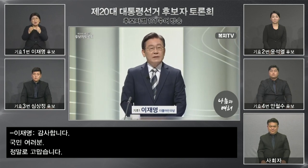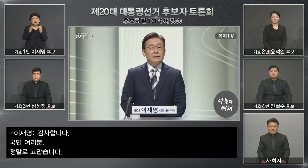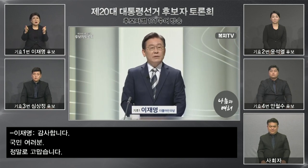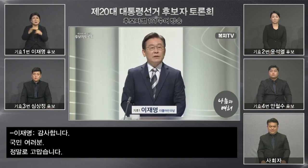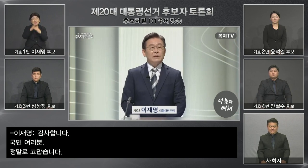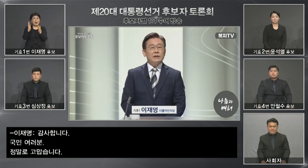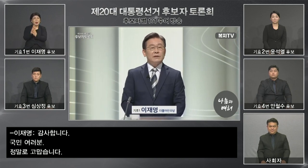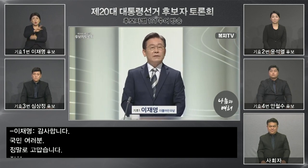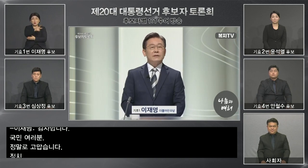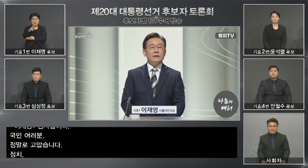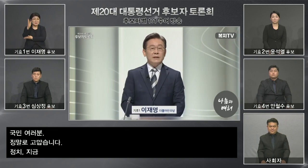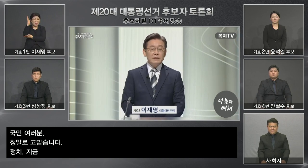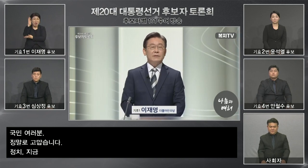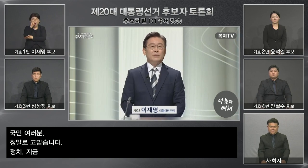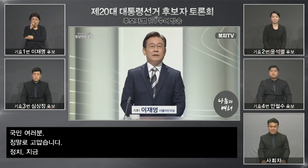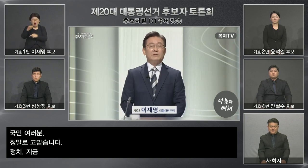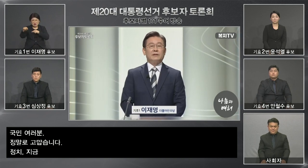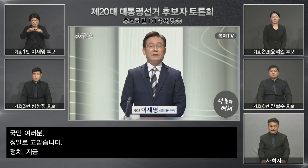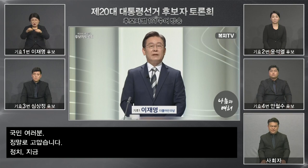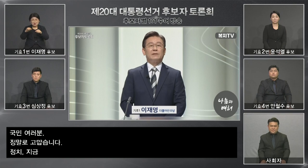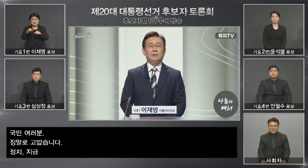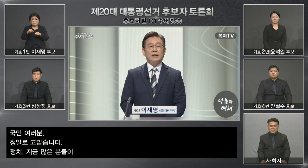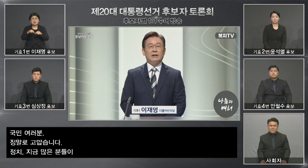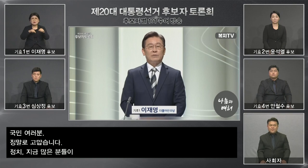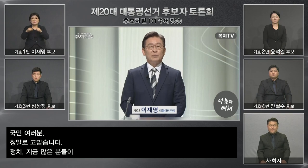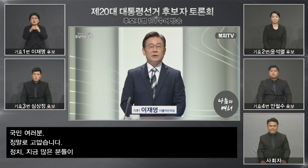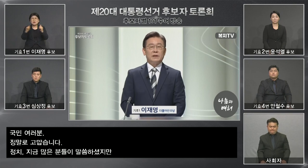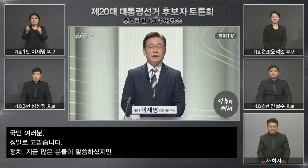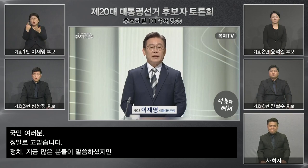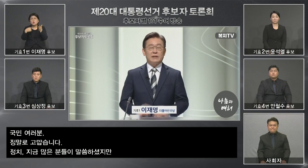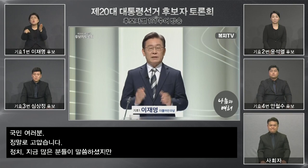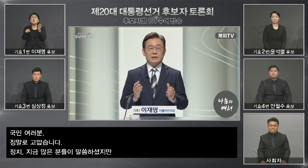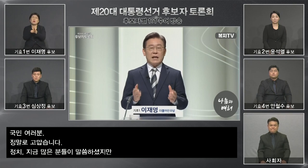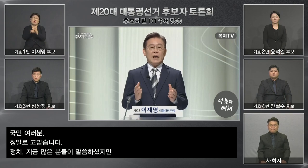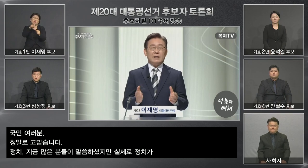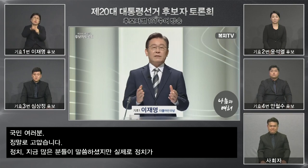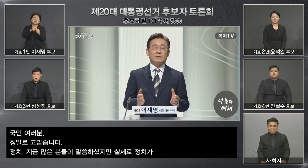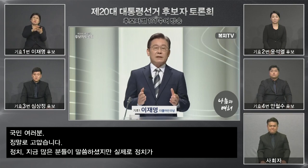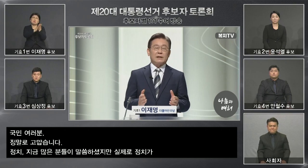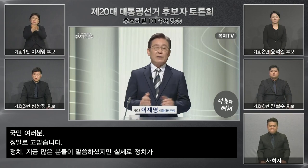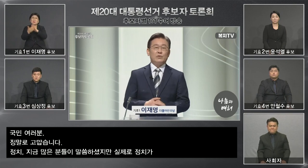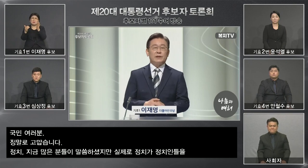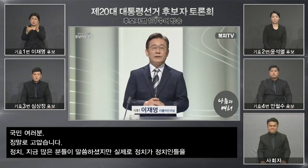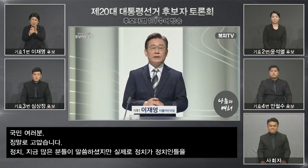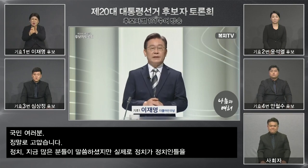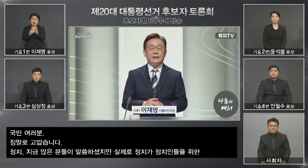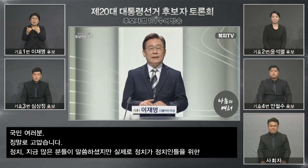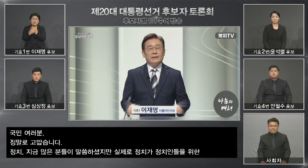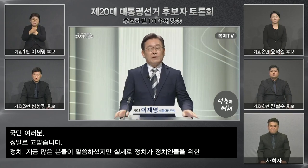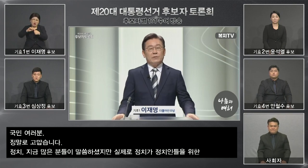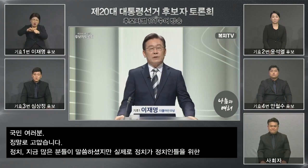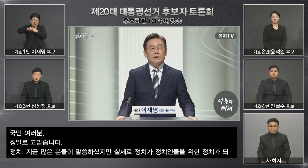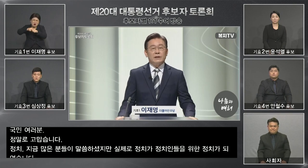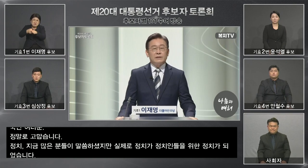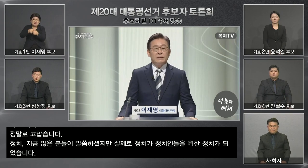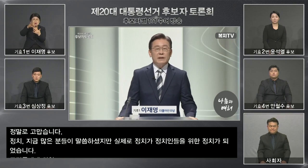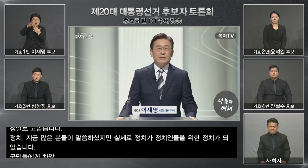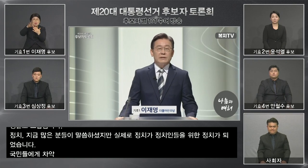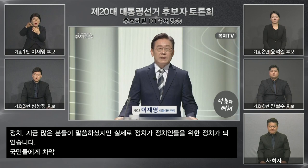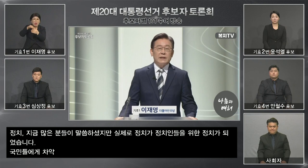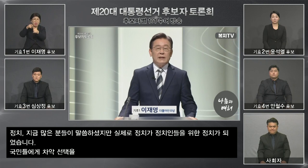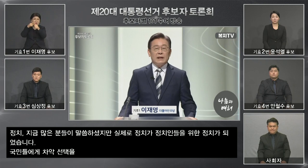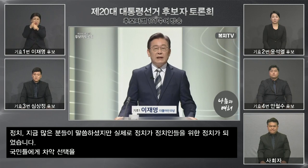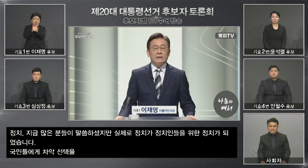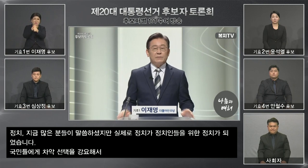실제로 정치가 정치인들을 위한 정치가 되었습니다. 국민들에게 차악 선택을 강요해서 결국 정치가